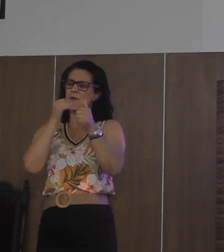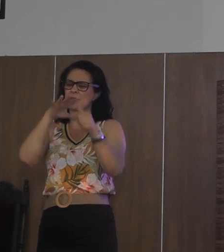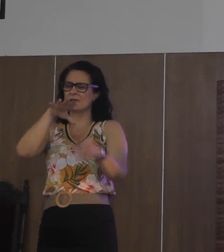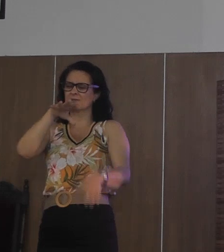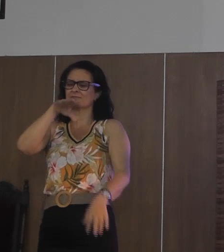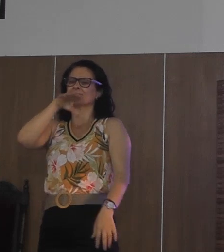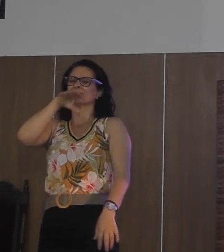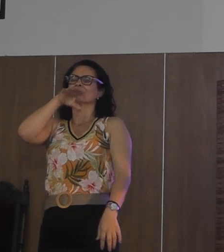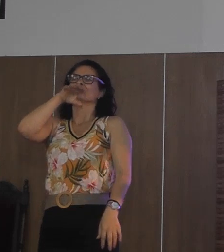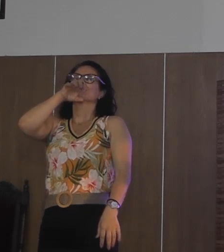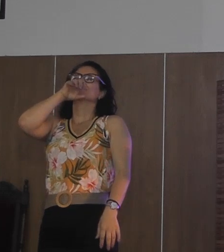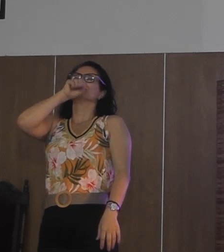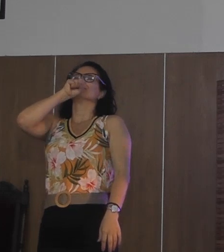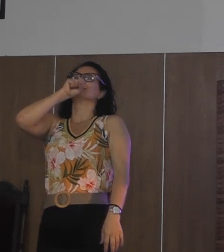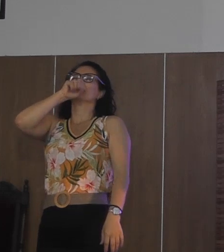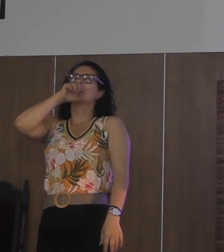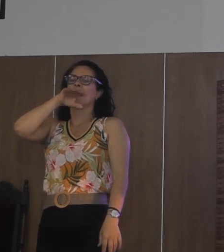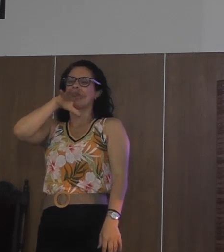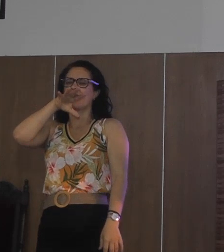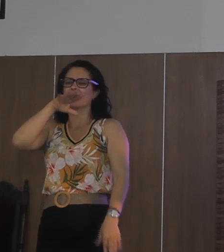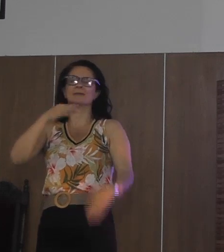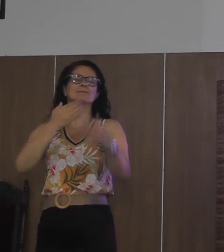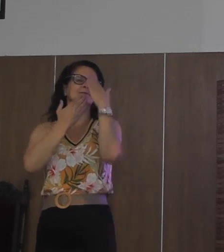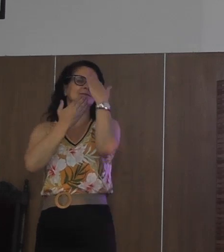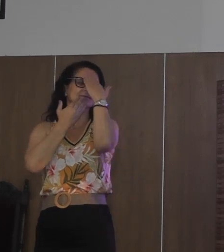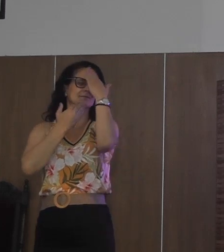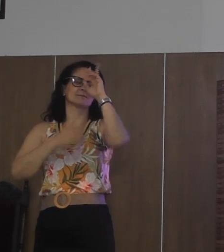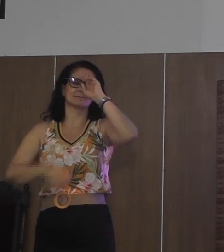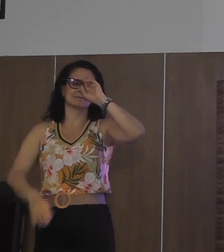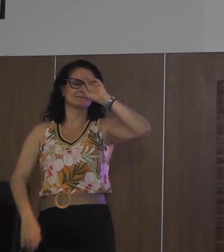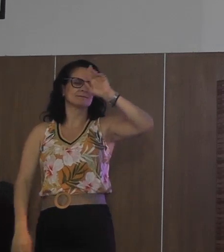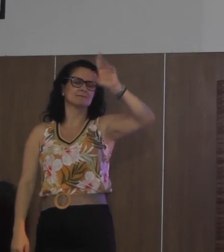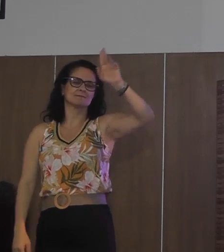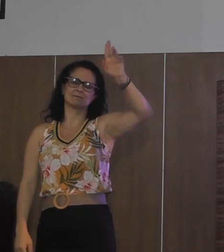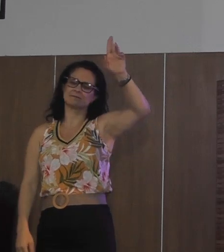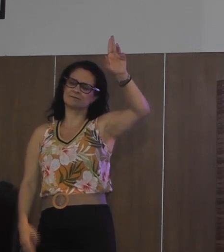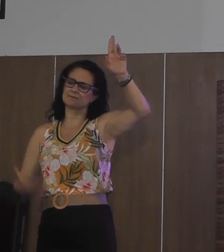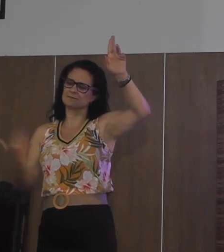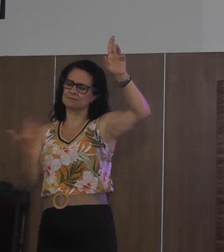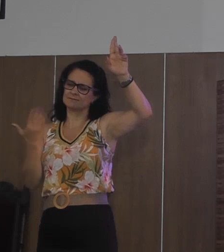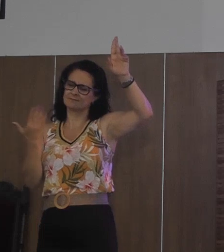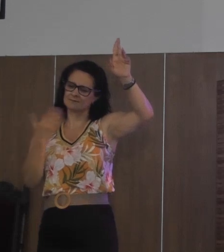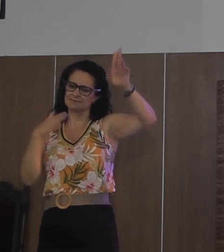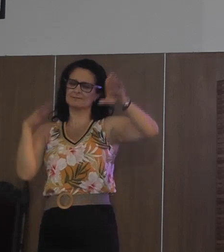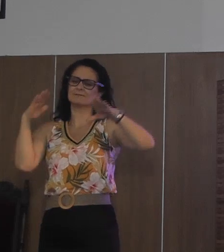nós respiramos, Senhor, nós agradecemos a Ti nessa noite.